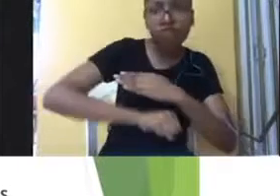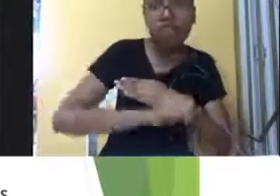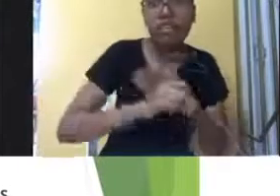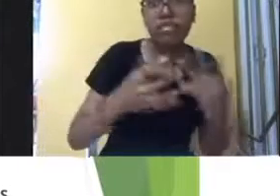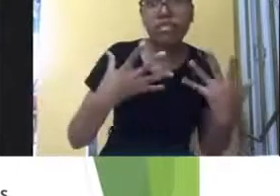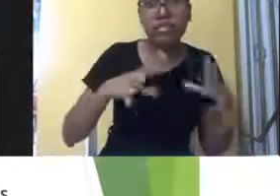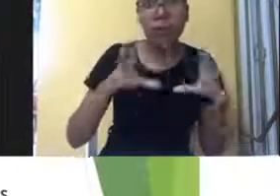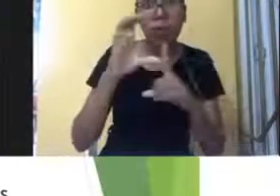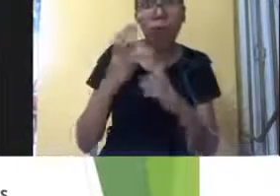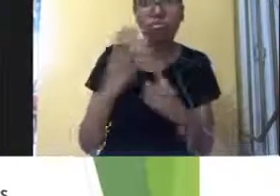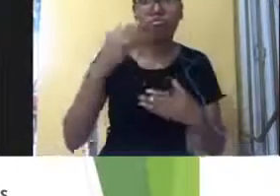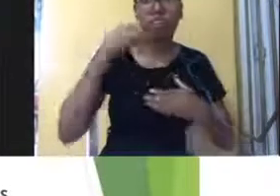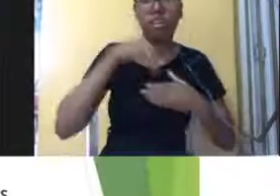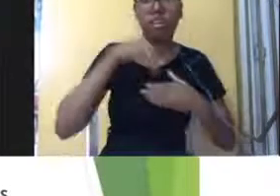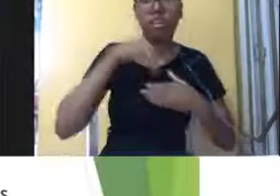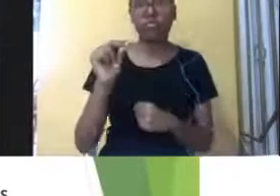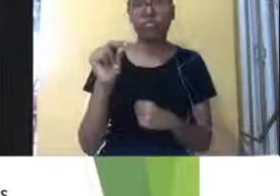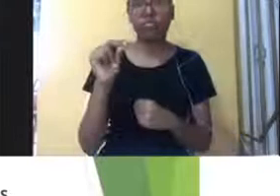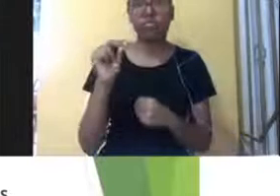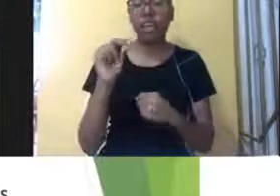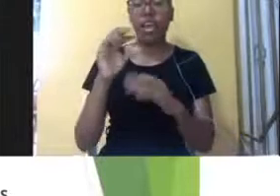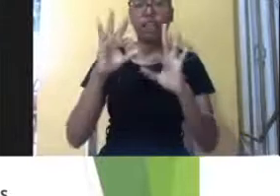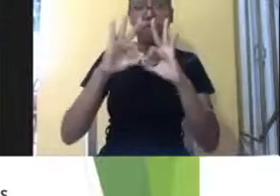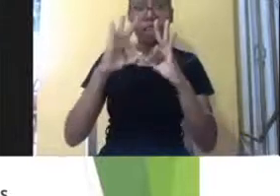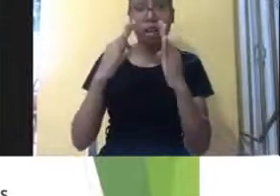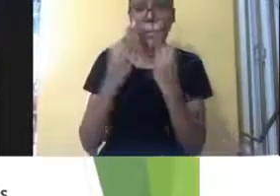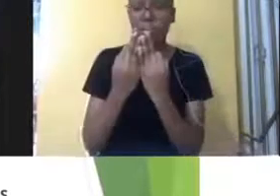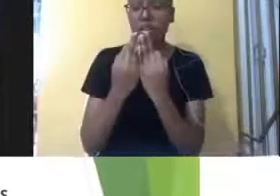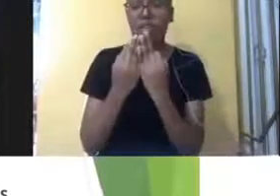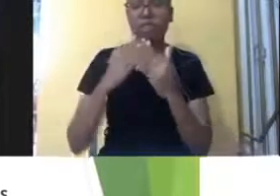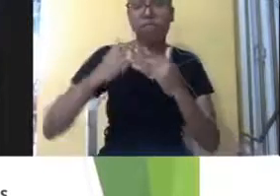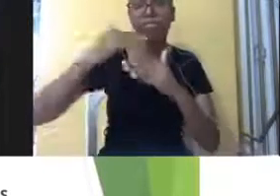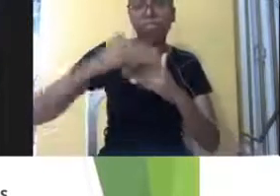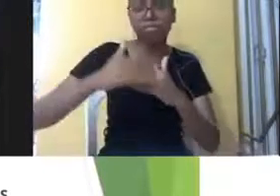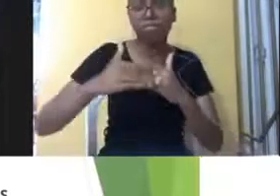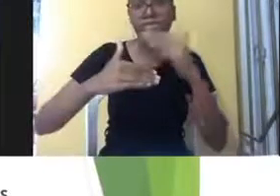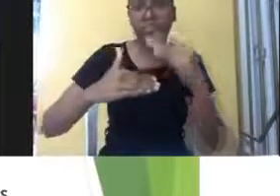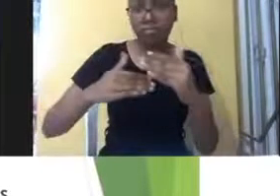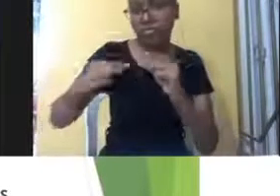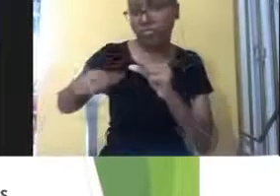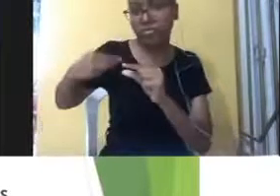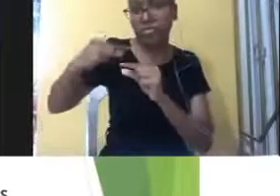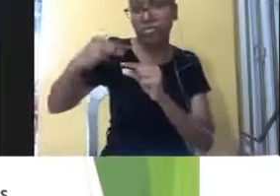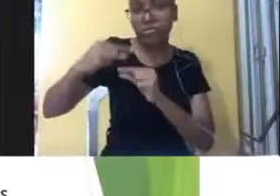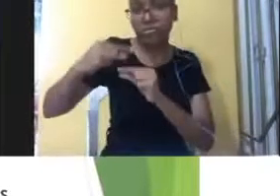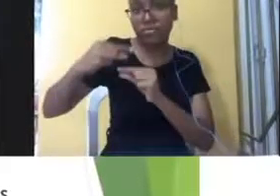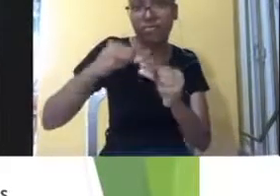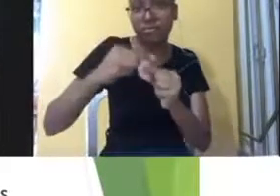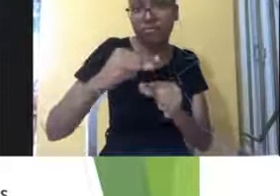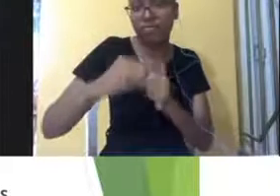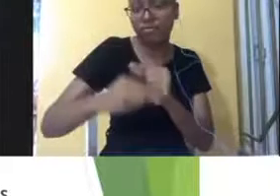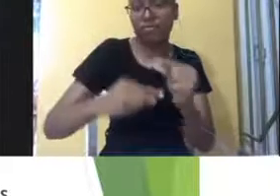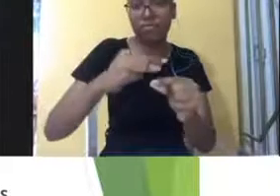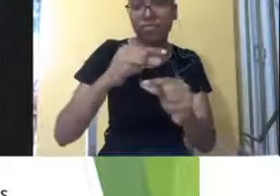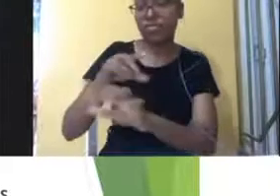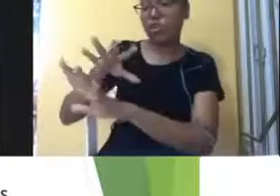va transfiriendo de familia en familia, de generación en generación. La cultura se manifiesta bajo